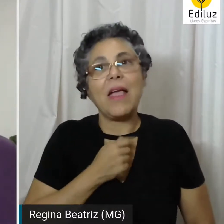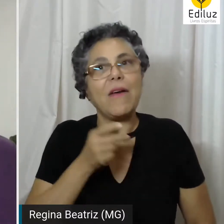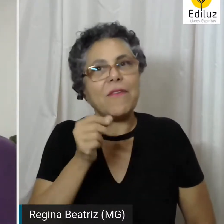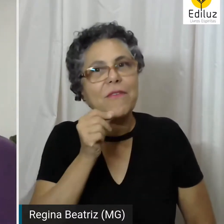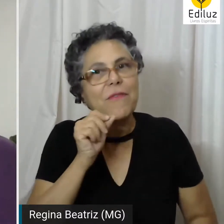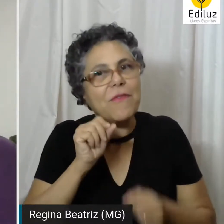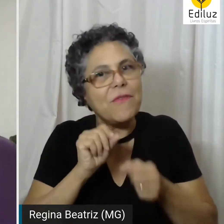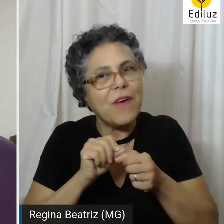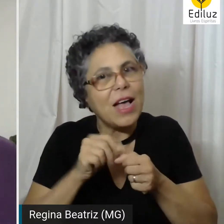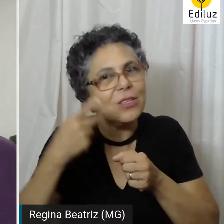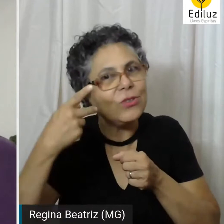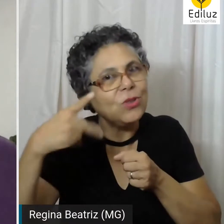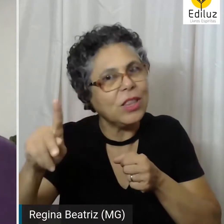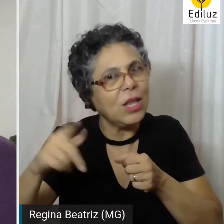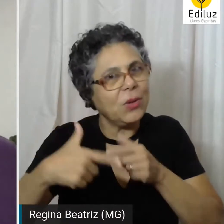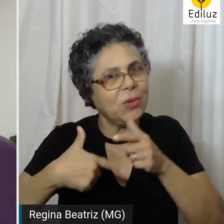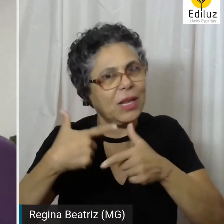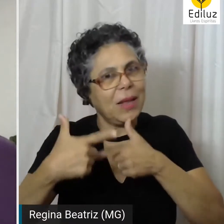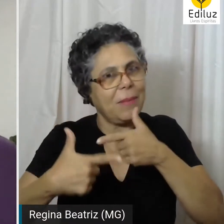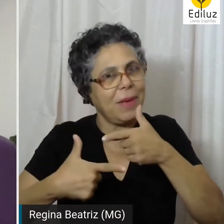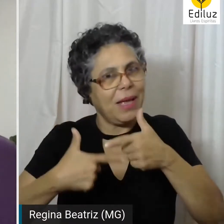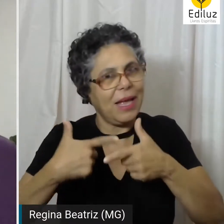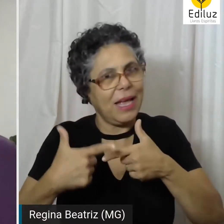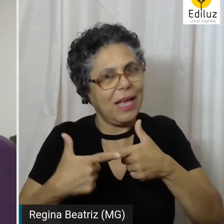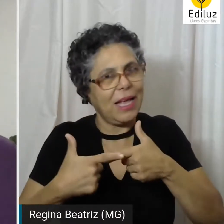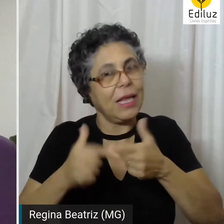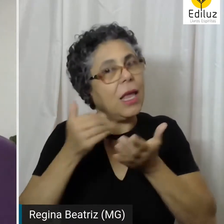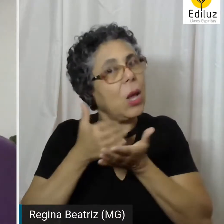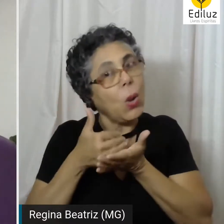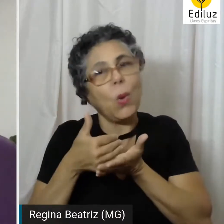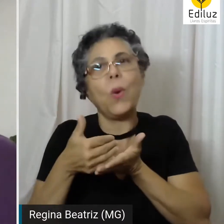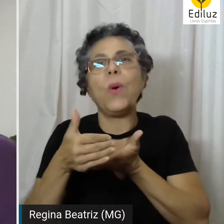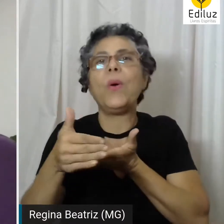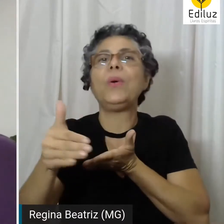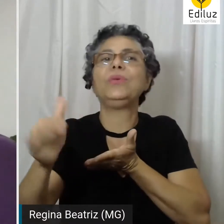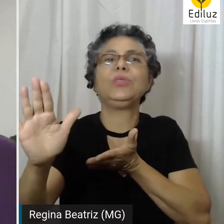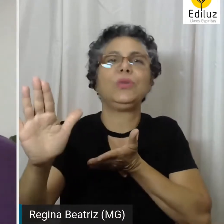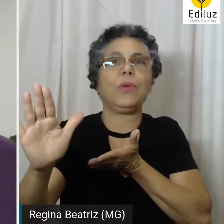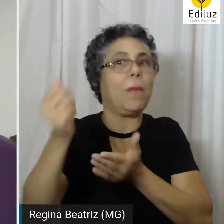faz o teu trabalho e